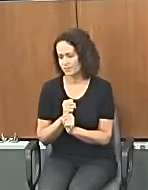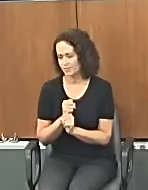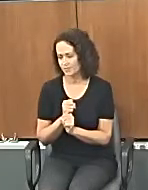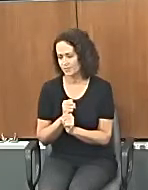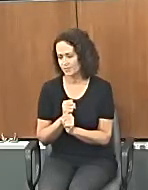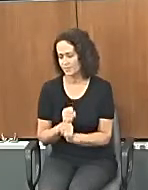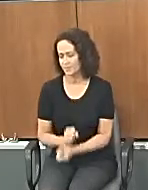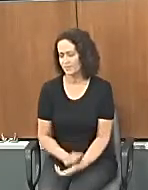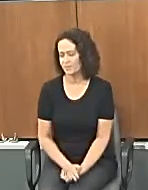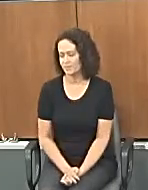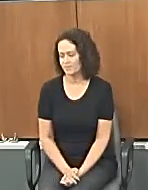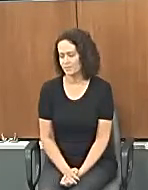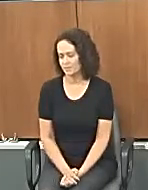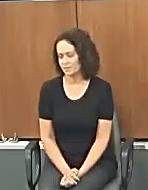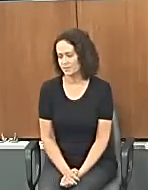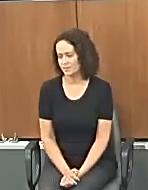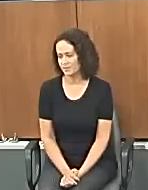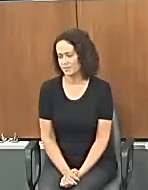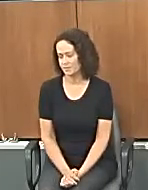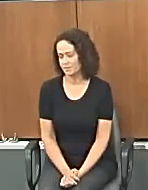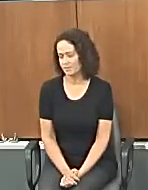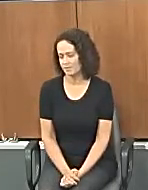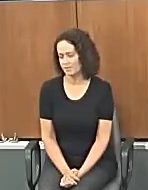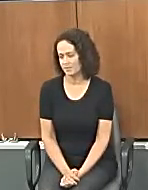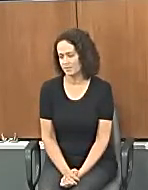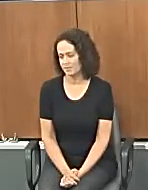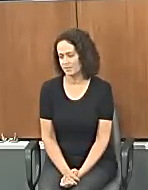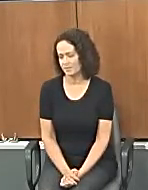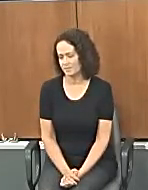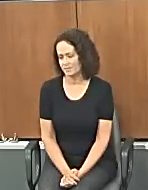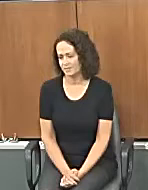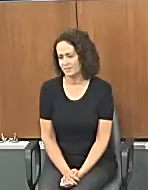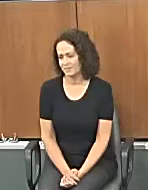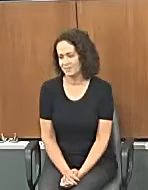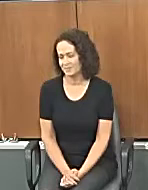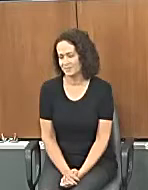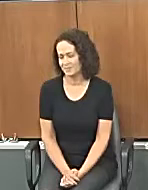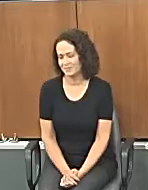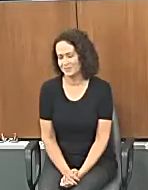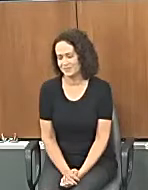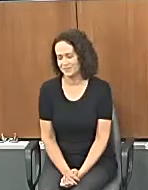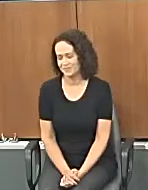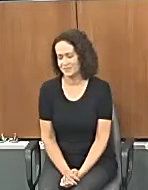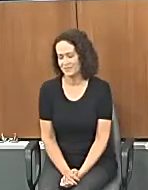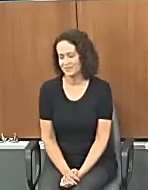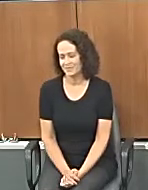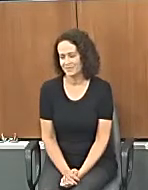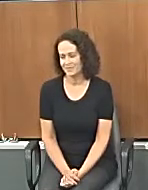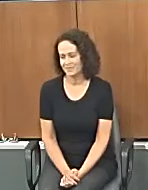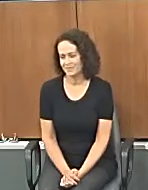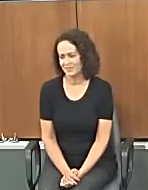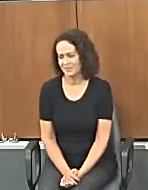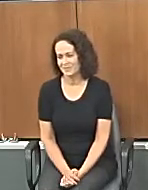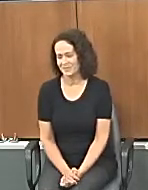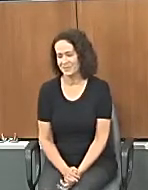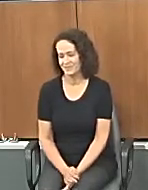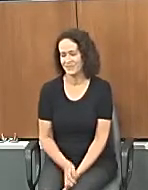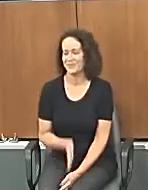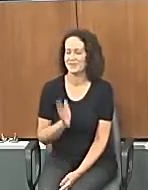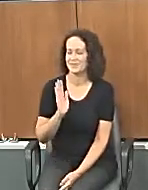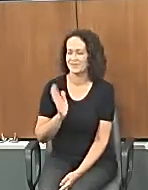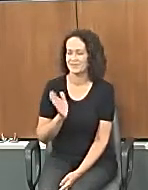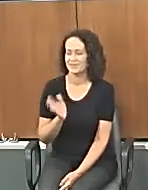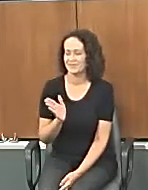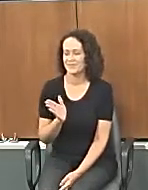bom não importa não importa o importante é dizer o seguinte só de doenças